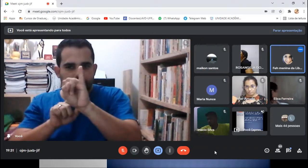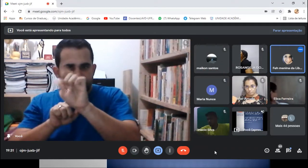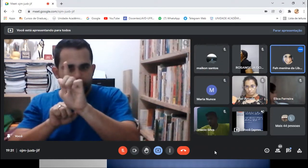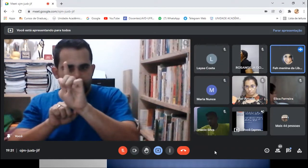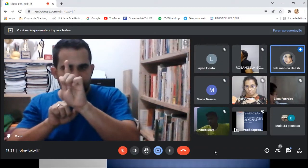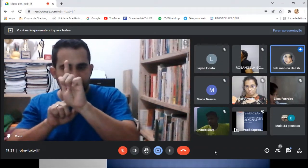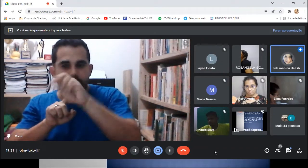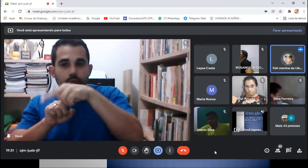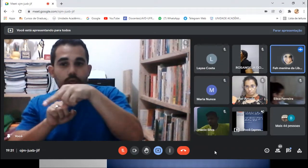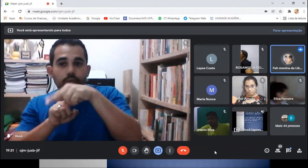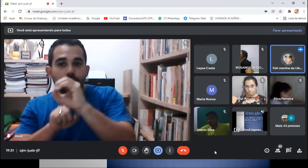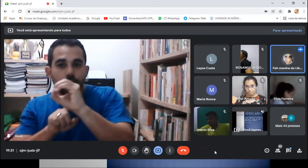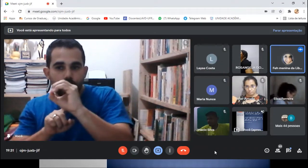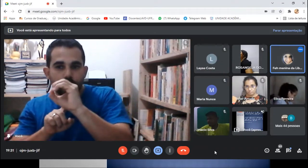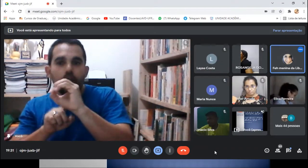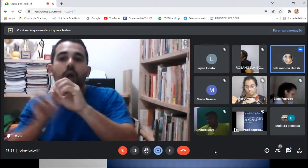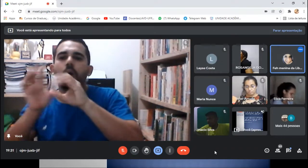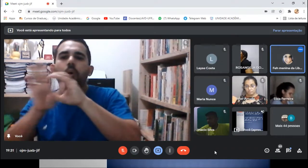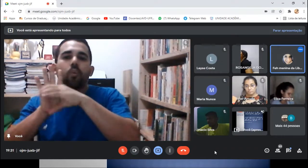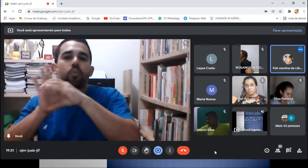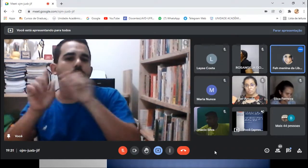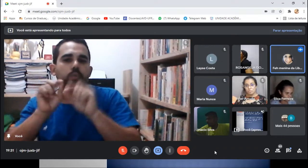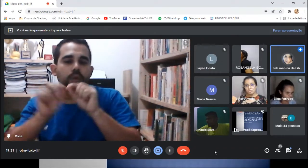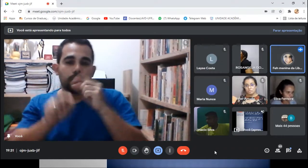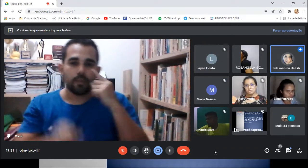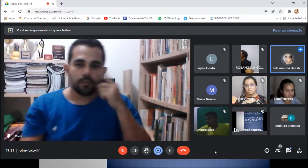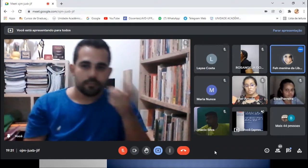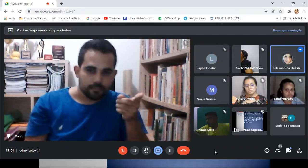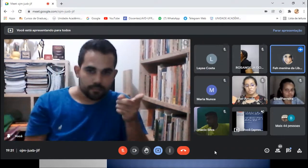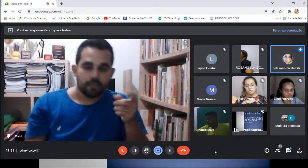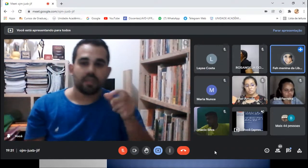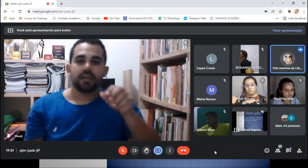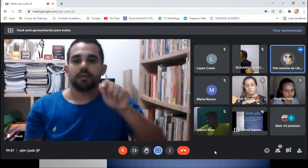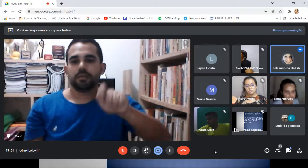Qual o conceito de signo? Do signo? Qual o conceito?